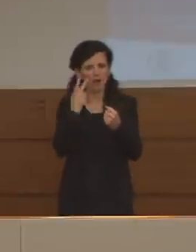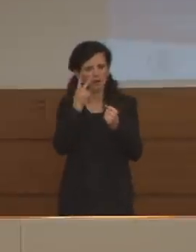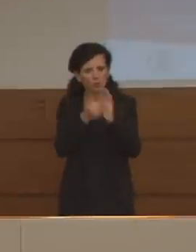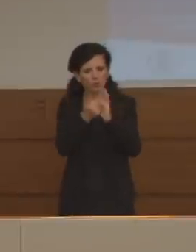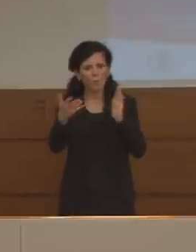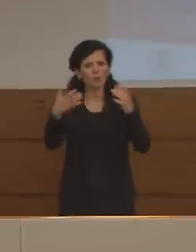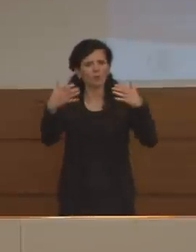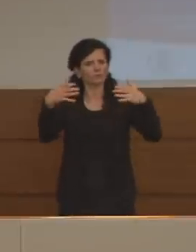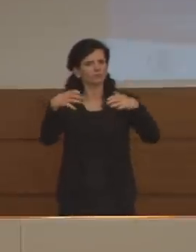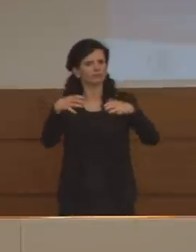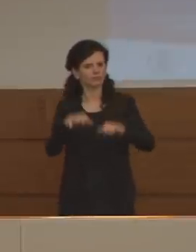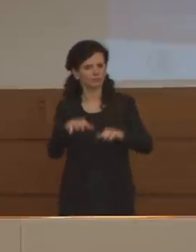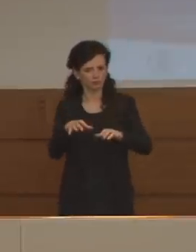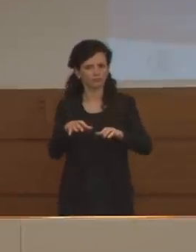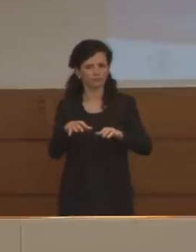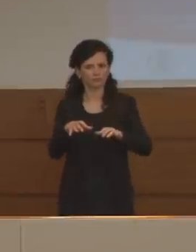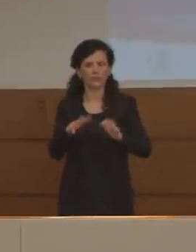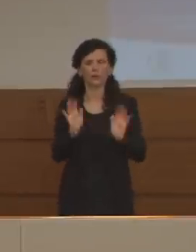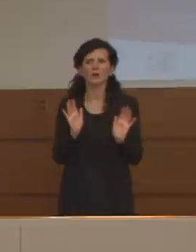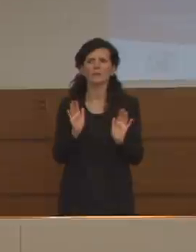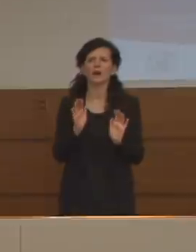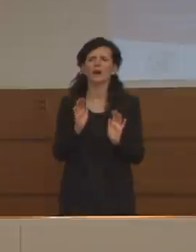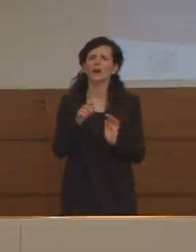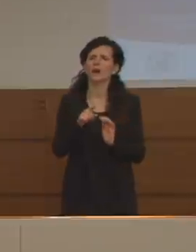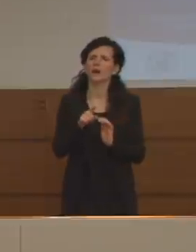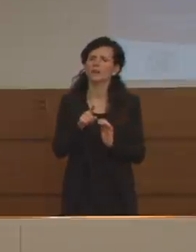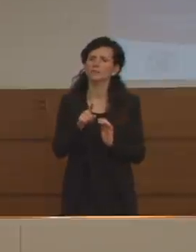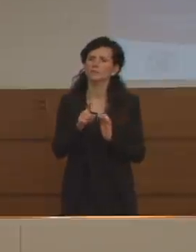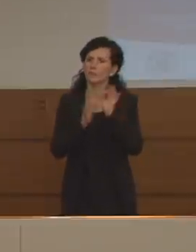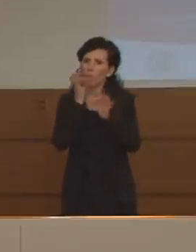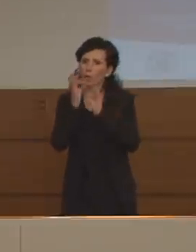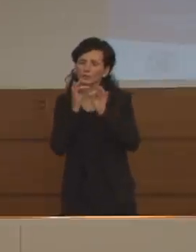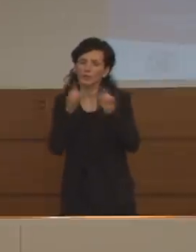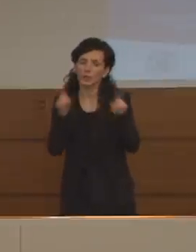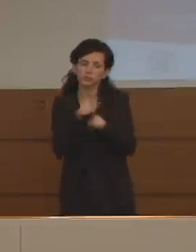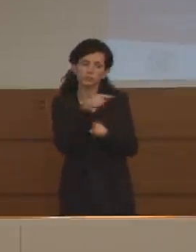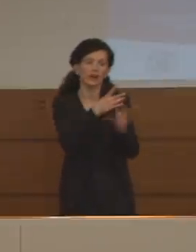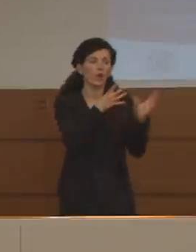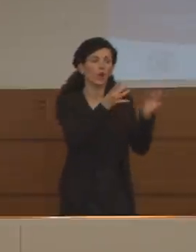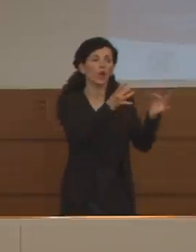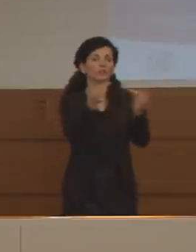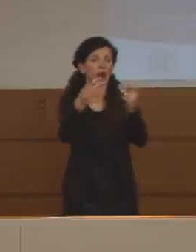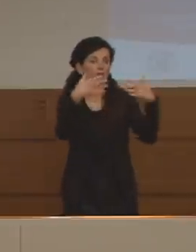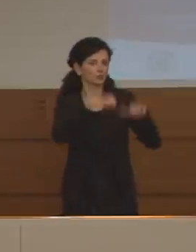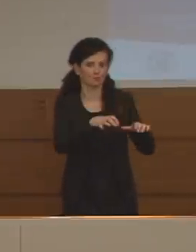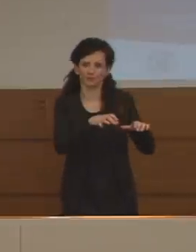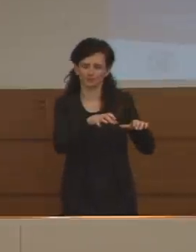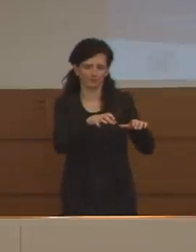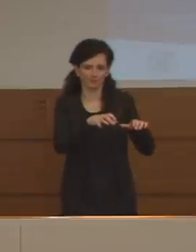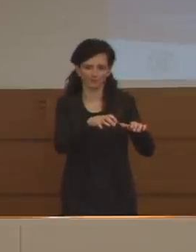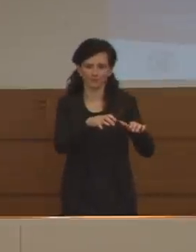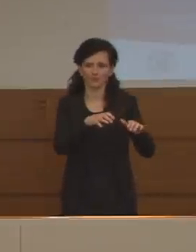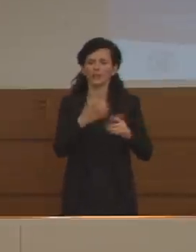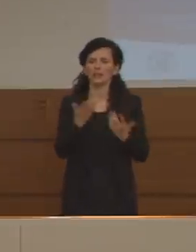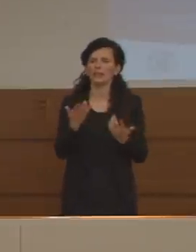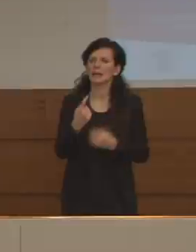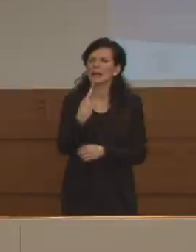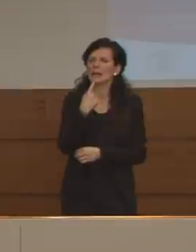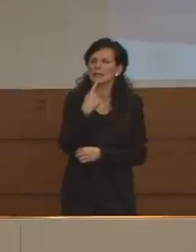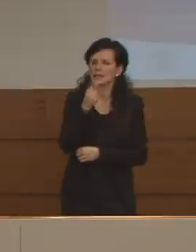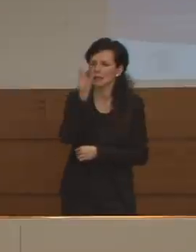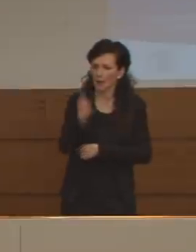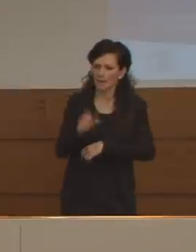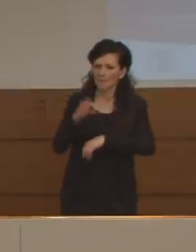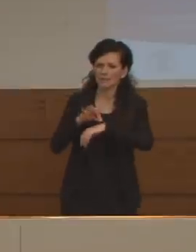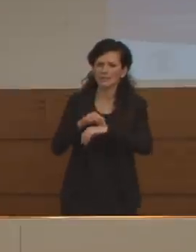è però questo non corrisponde ad un simile calo dei contagi allora la domanda è ma chi sono i nuovi pazienti visto che